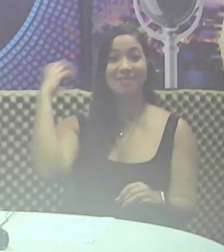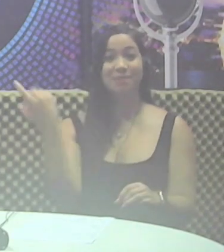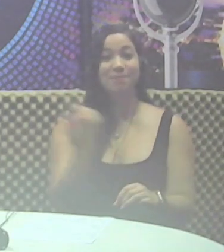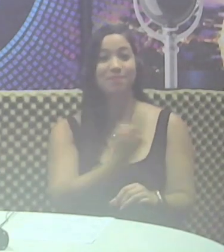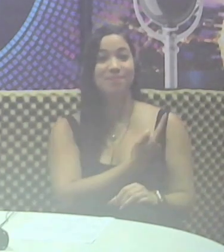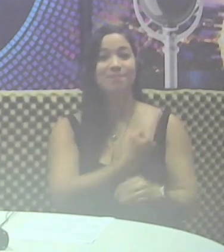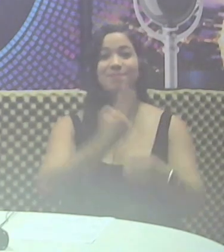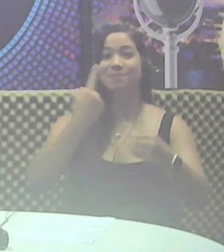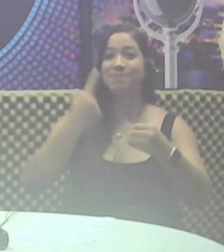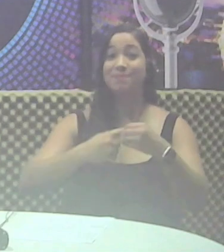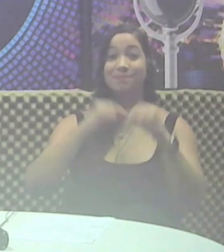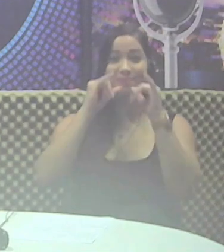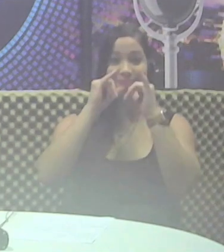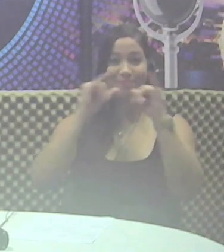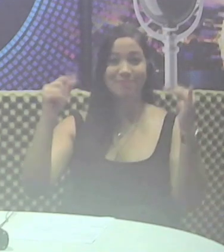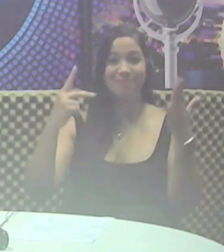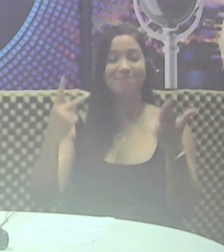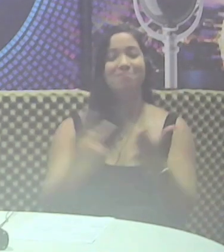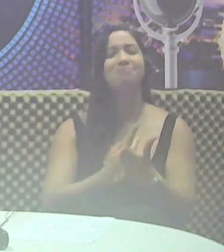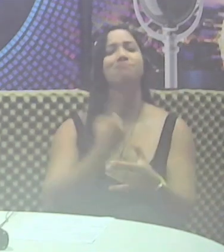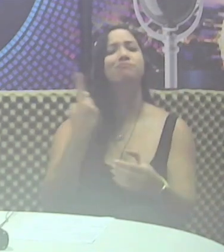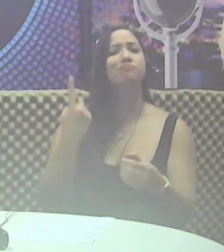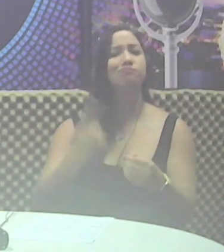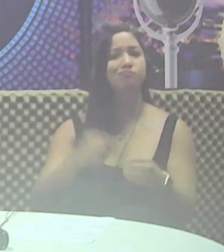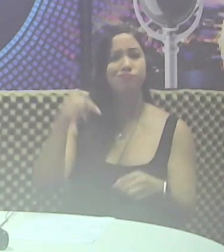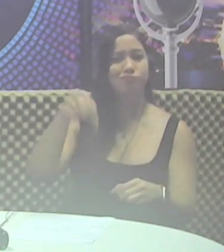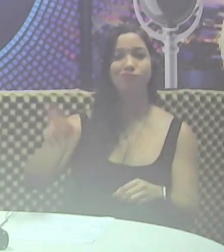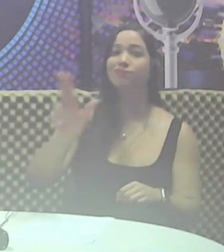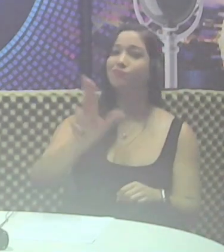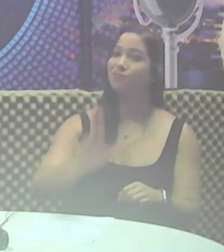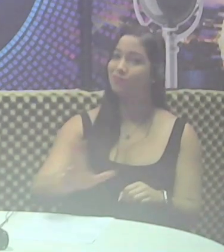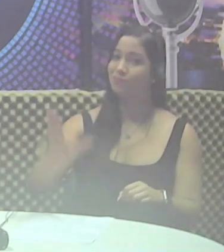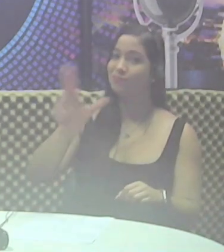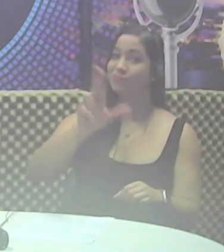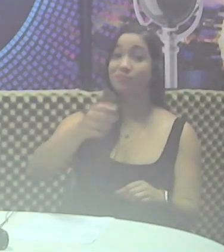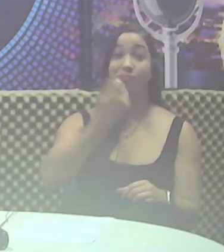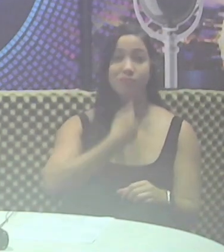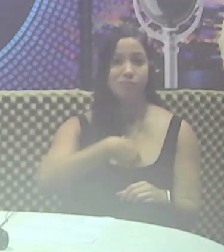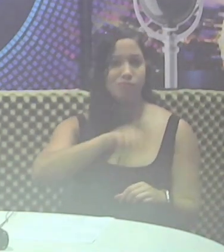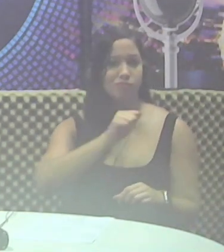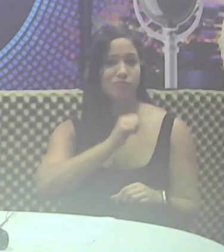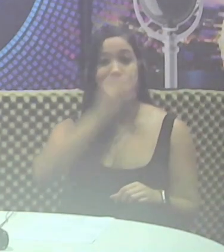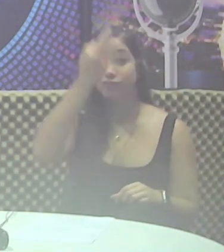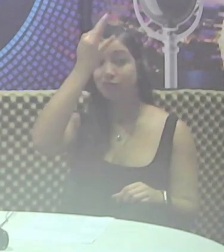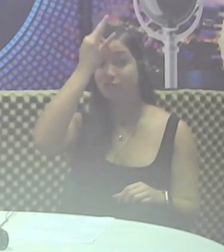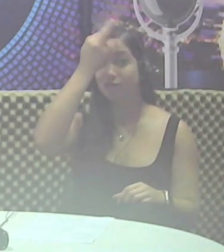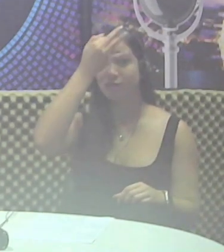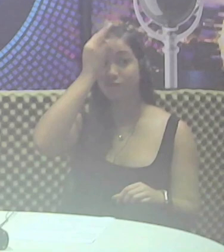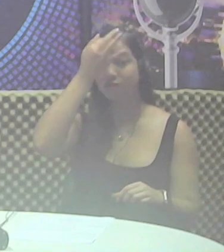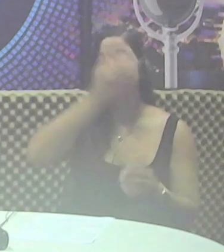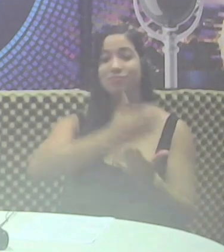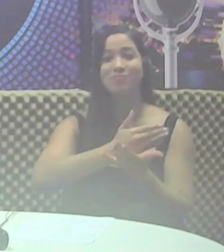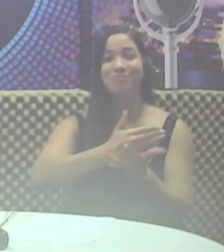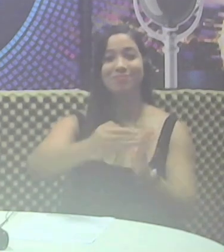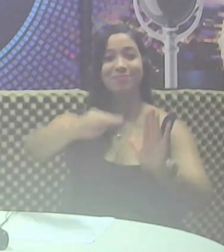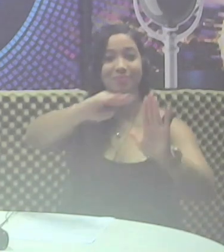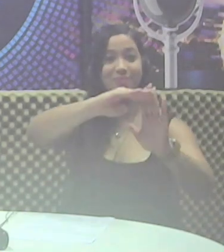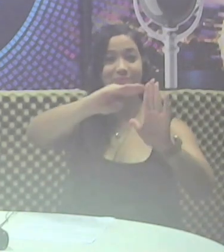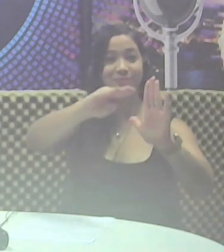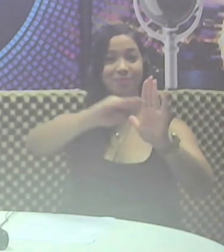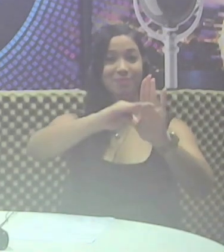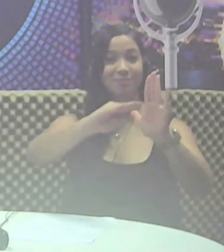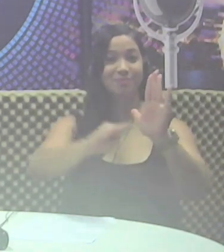um boletim de notícias sobre o que de fato acontece em Uberlândia. Eu sou Fernando Natalio e começamos com